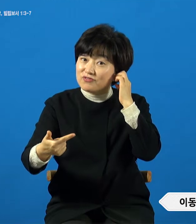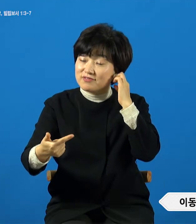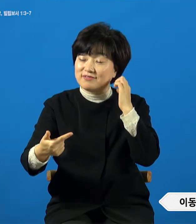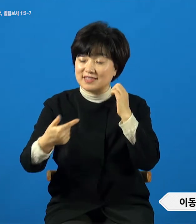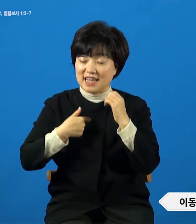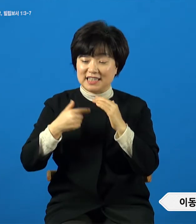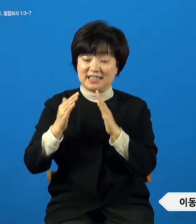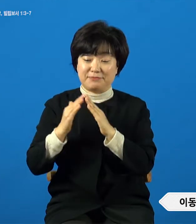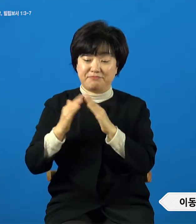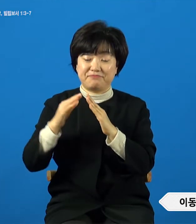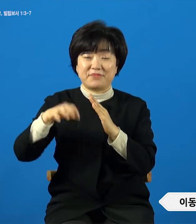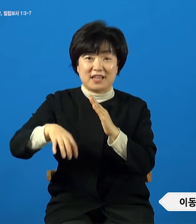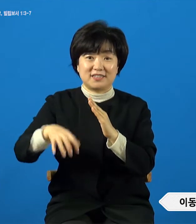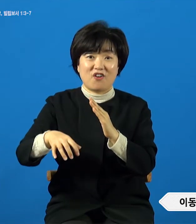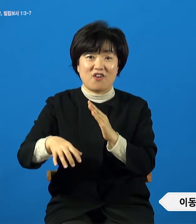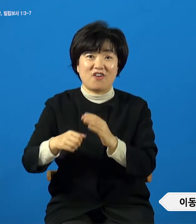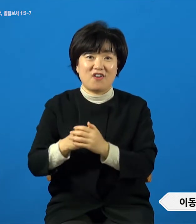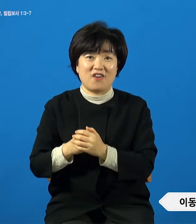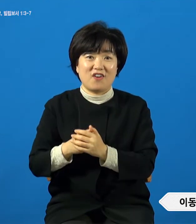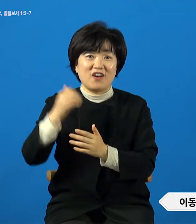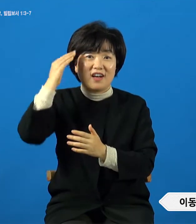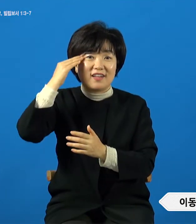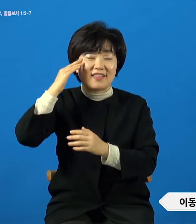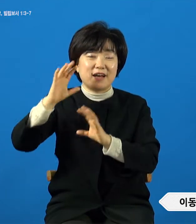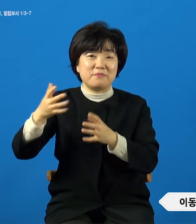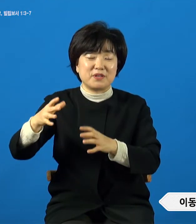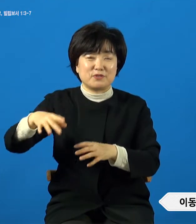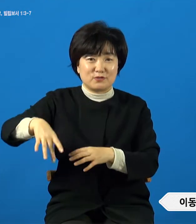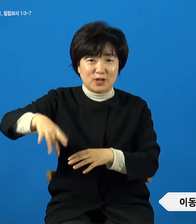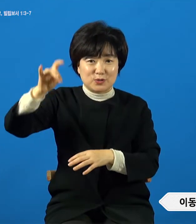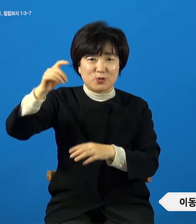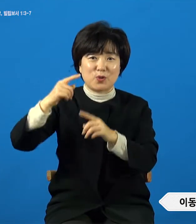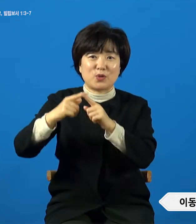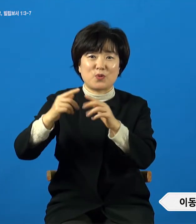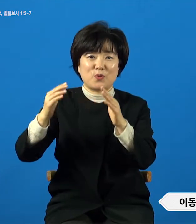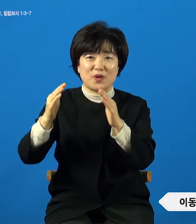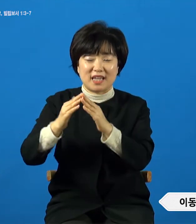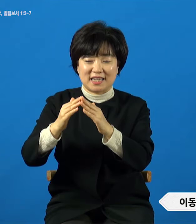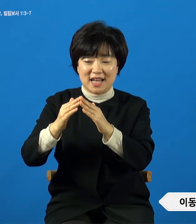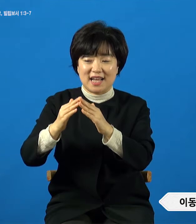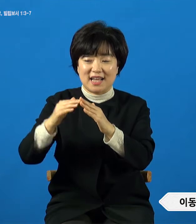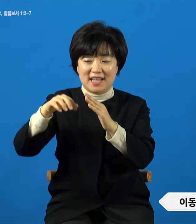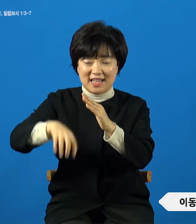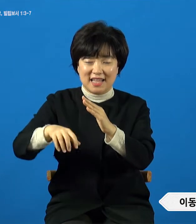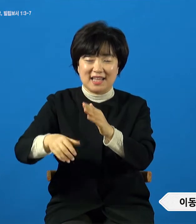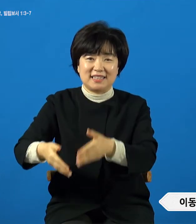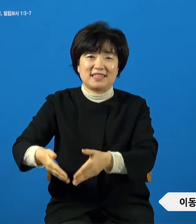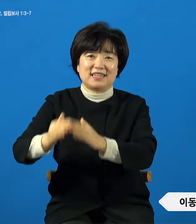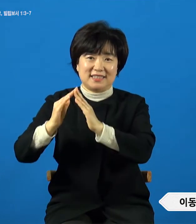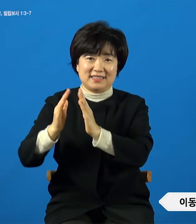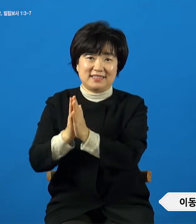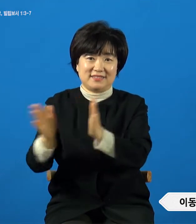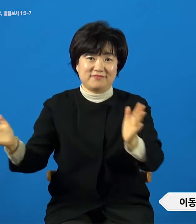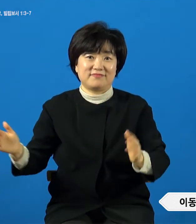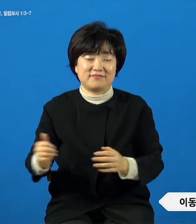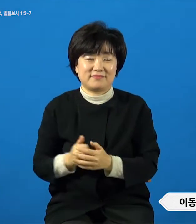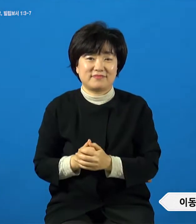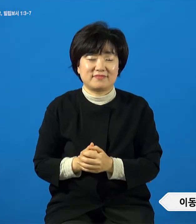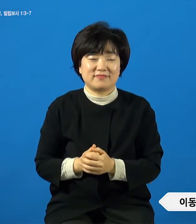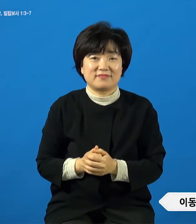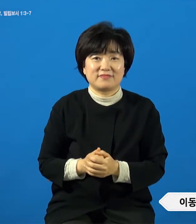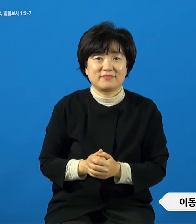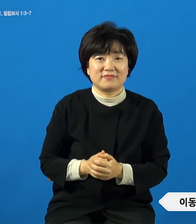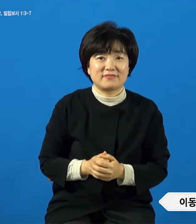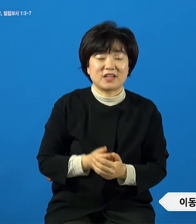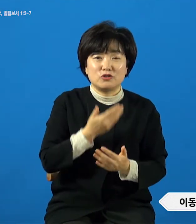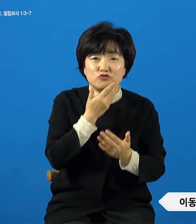아니었을까 생각합니다. 거기서 대한민국 최초의 교회가 바로 시작되었다라는 사실입니다. 자, 중요한 것은